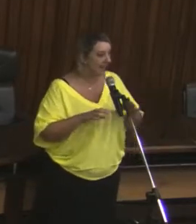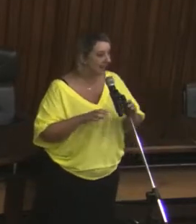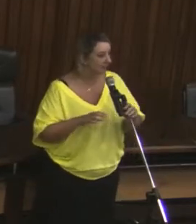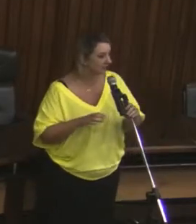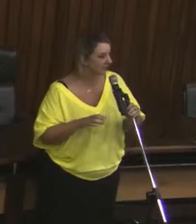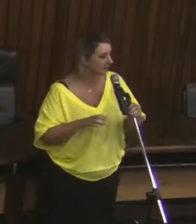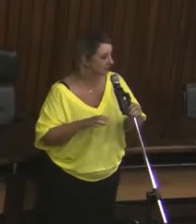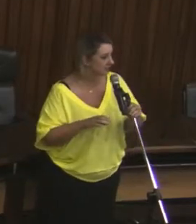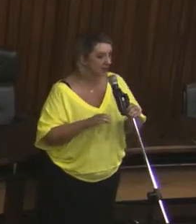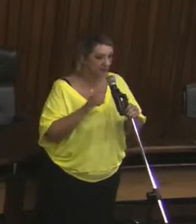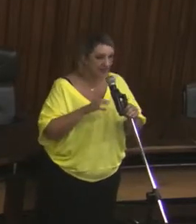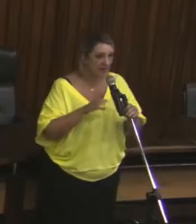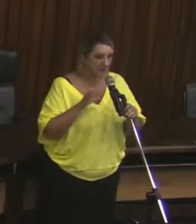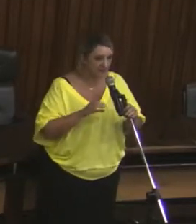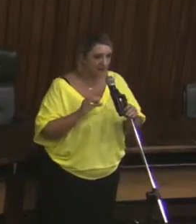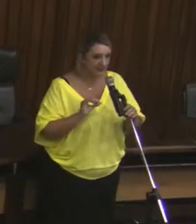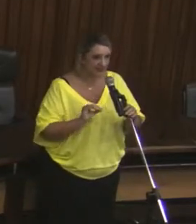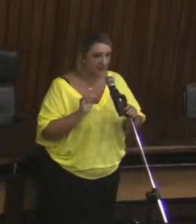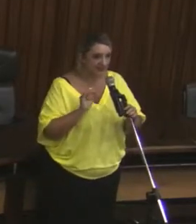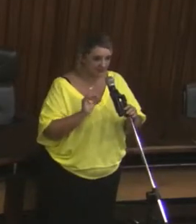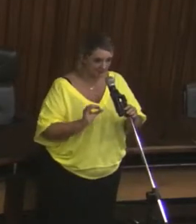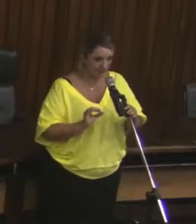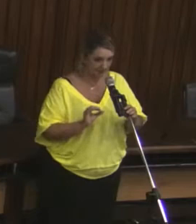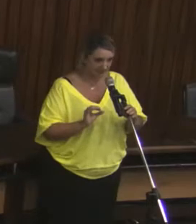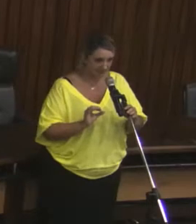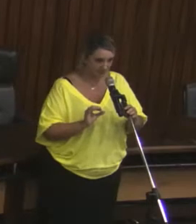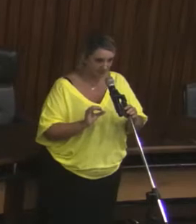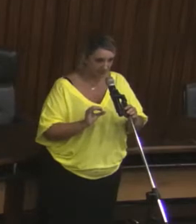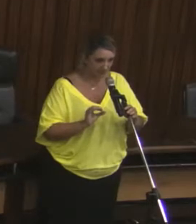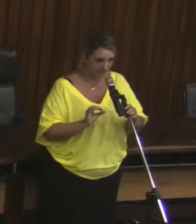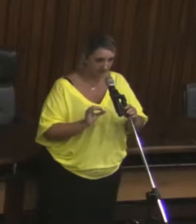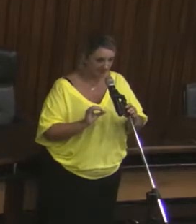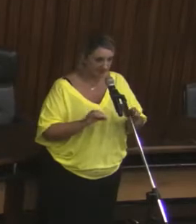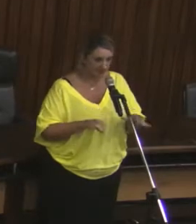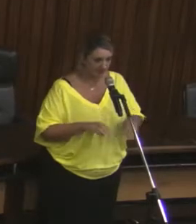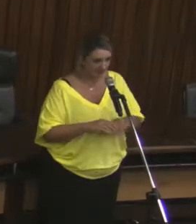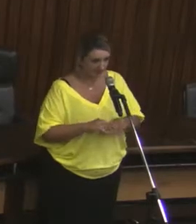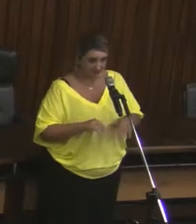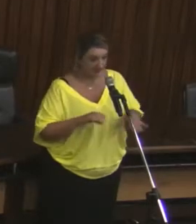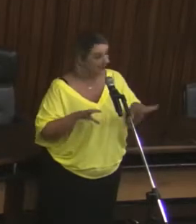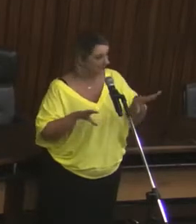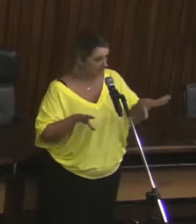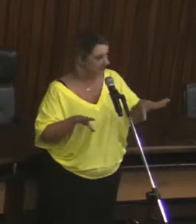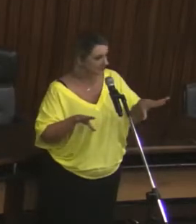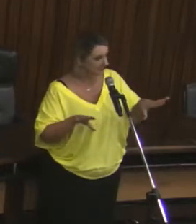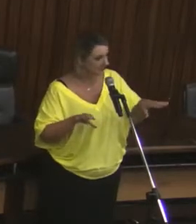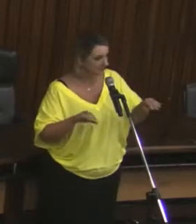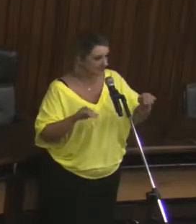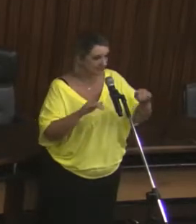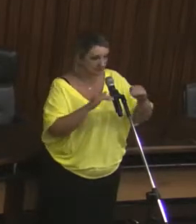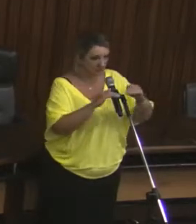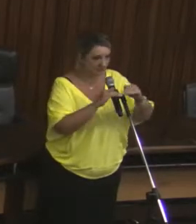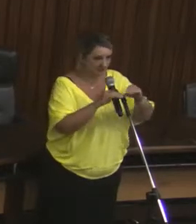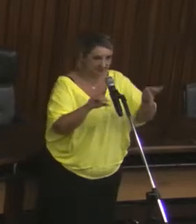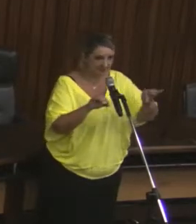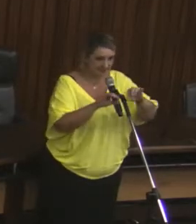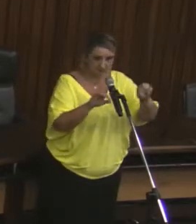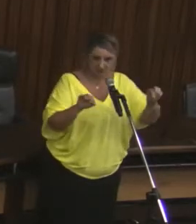um negócio, é uma quebra de paradigma mesmo. Tá? Vocês podem ter certeza que, depois desse bichinho